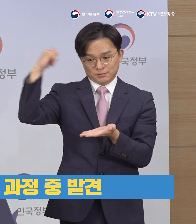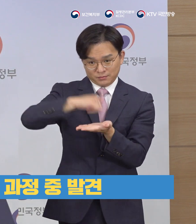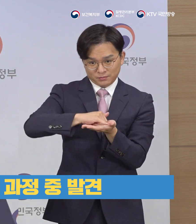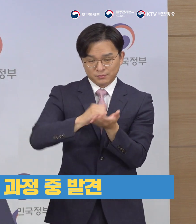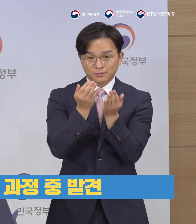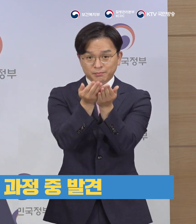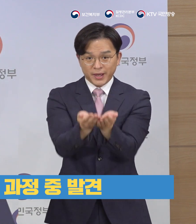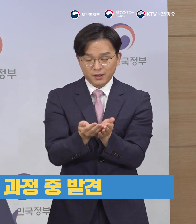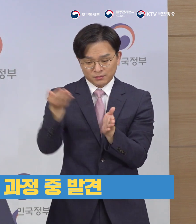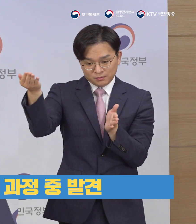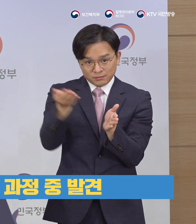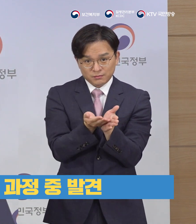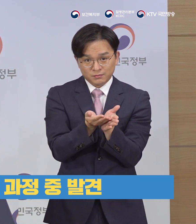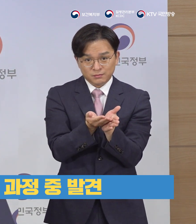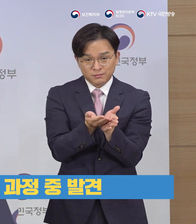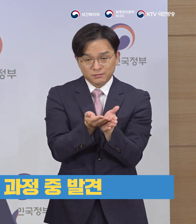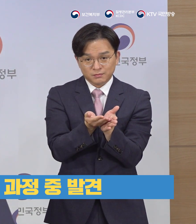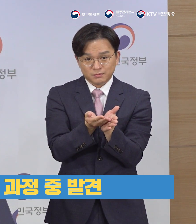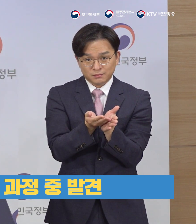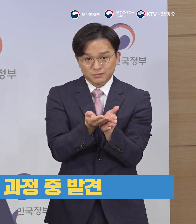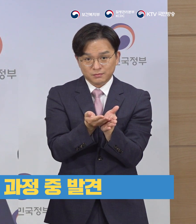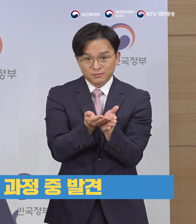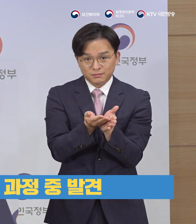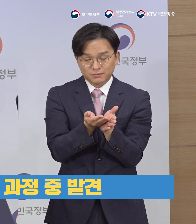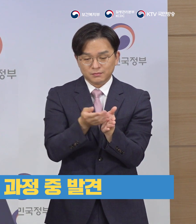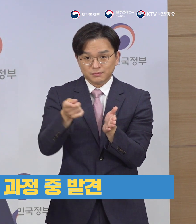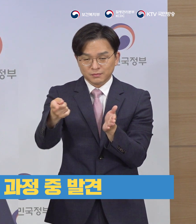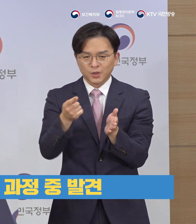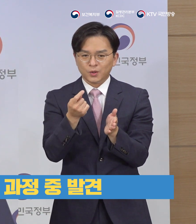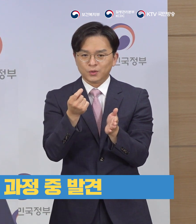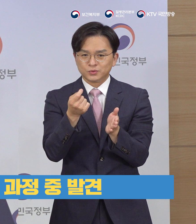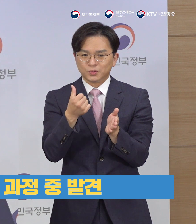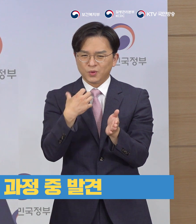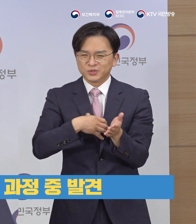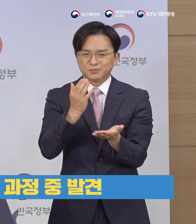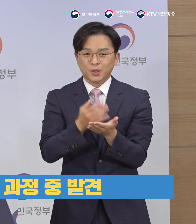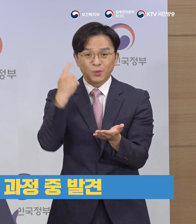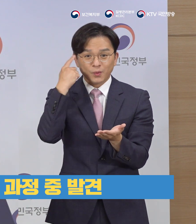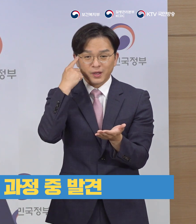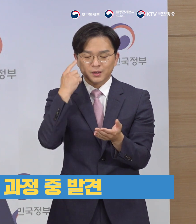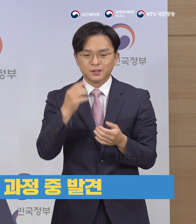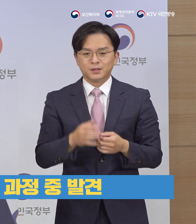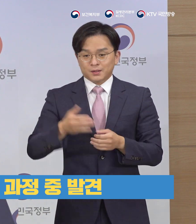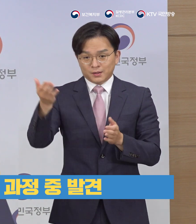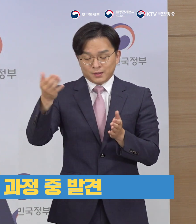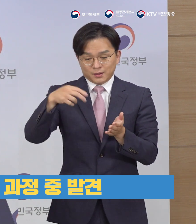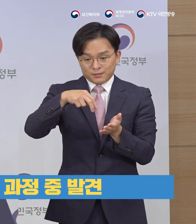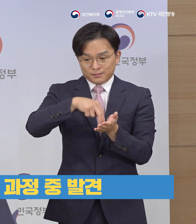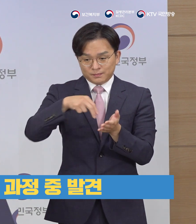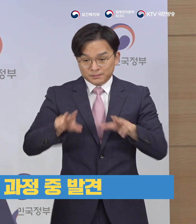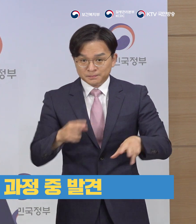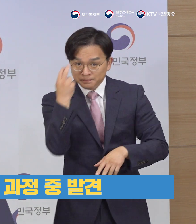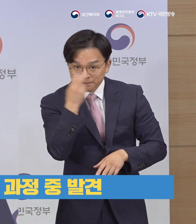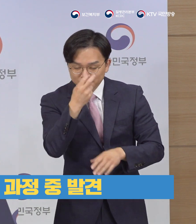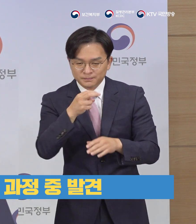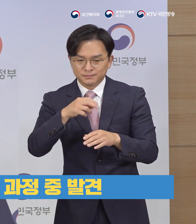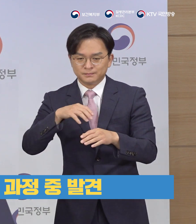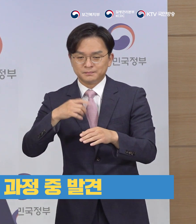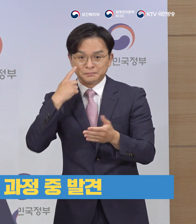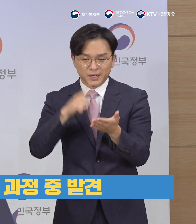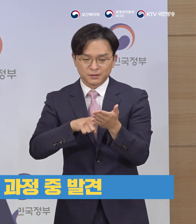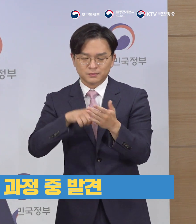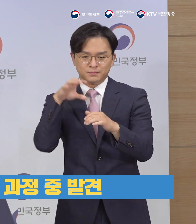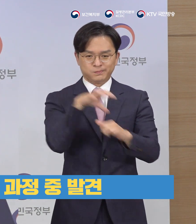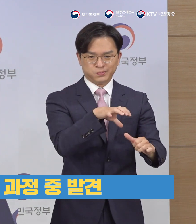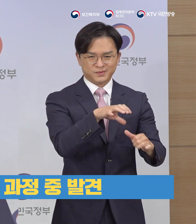해외 환자는 방역망의 관리 영역인 검역 또는 격리 과정 중에 발견되기 때문에